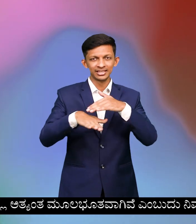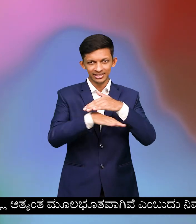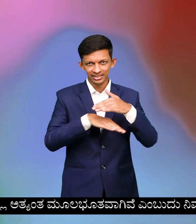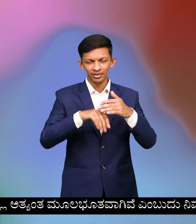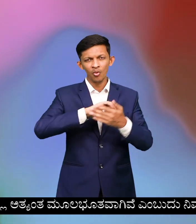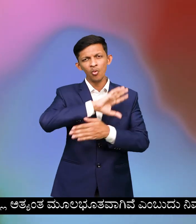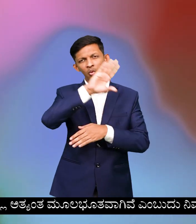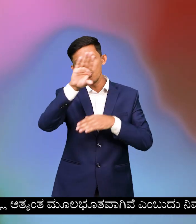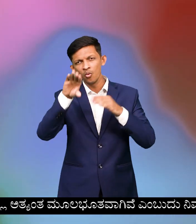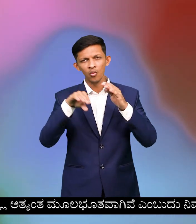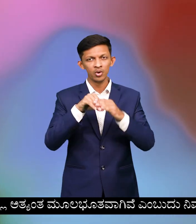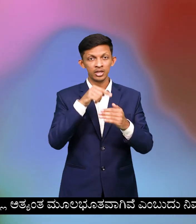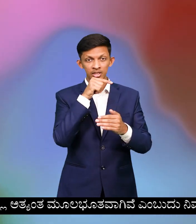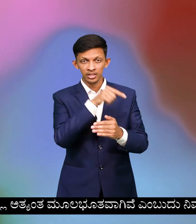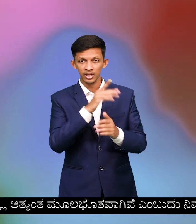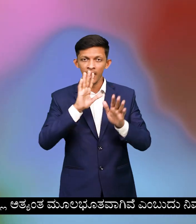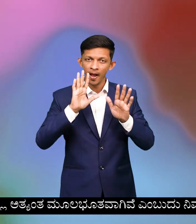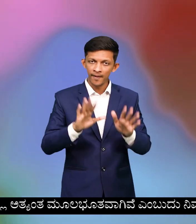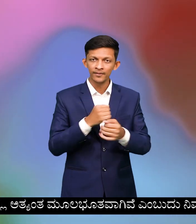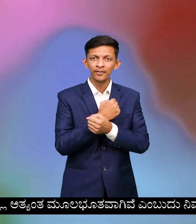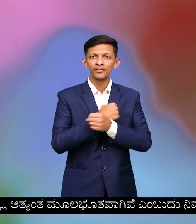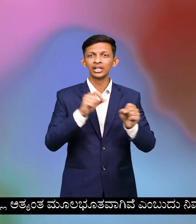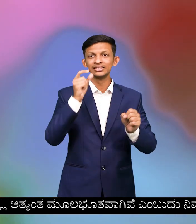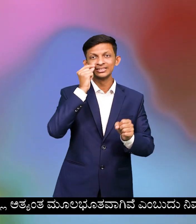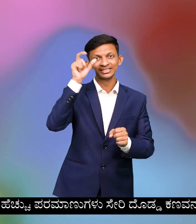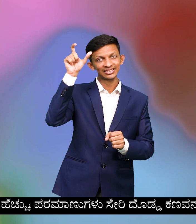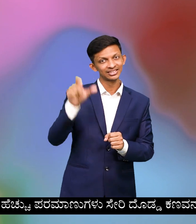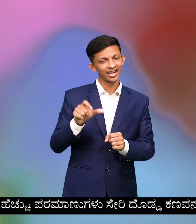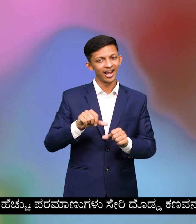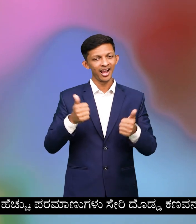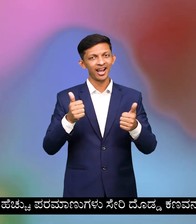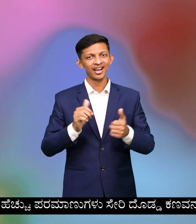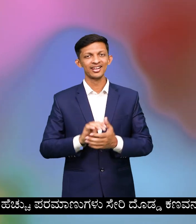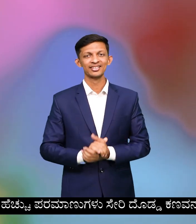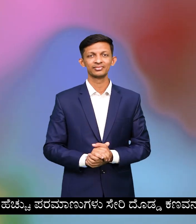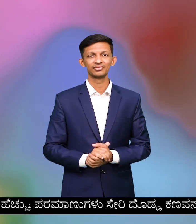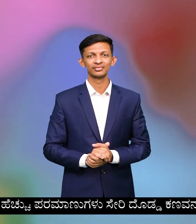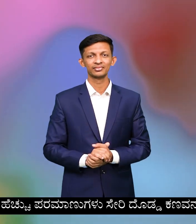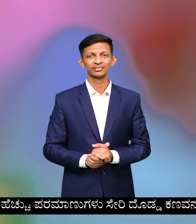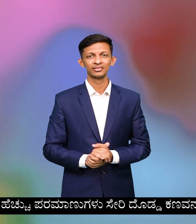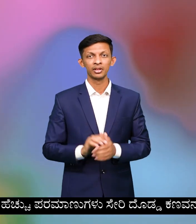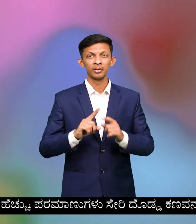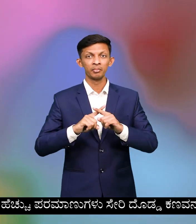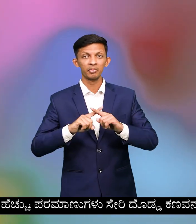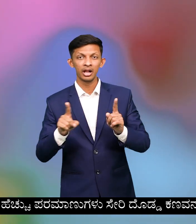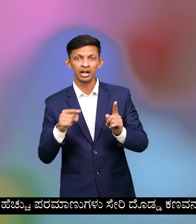ಮೂಲಭೂತವಾಗಿವೆ ಎಂಬುದು ನಿಮಗೆ ಸ್ಪಷ್ಟವಾಗಿದೆ. ಆದರೆ 2 ಅಥವಾ 2ಕ್ಕಿಂತ ಹೆಚ್ಚು